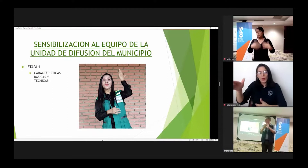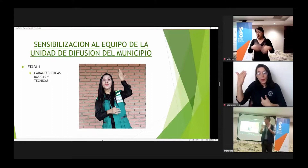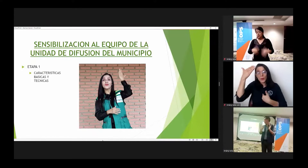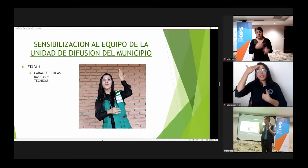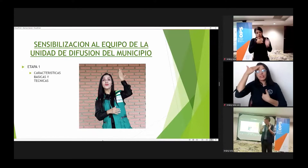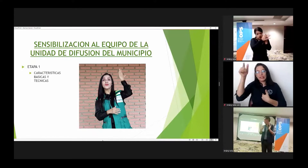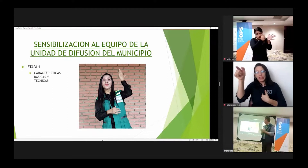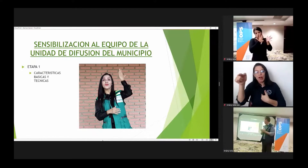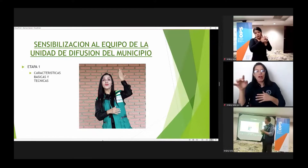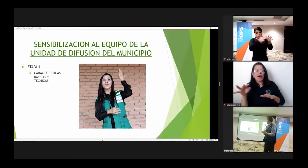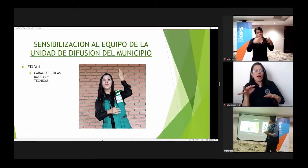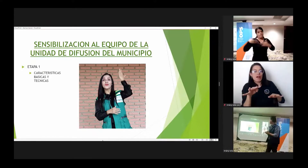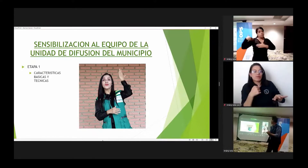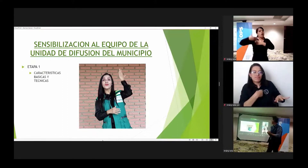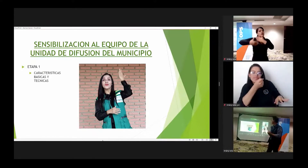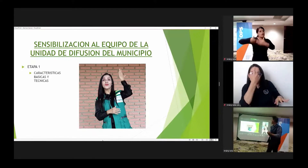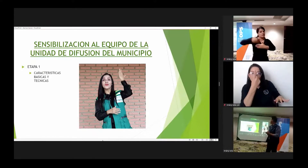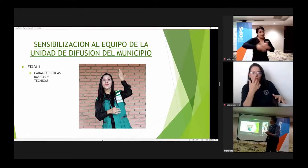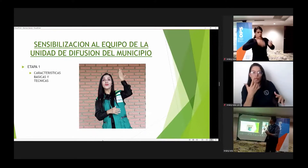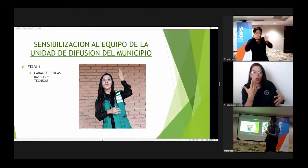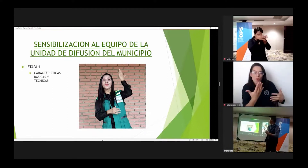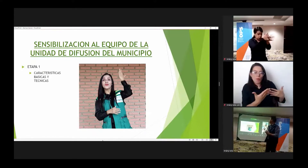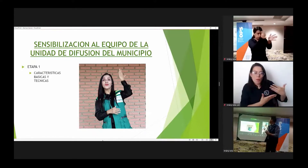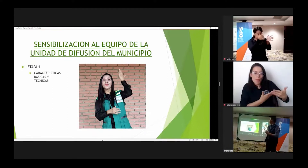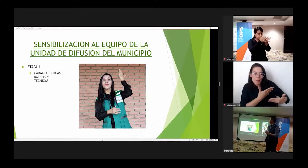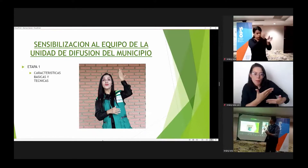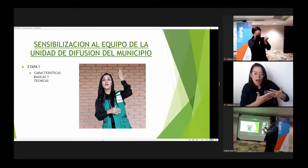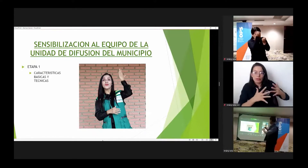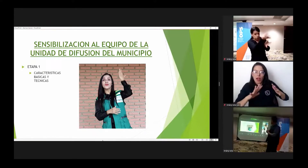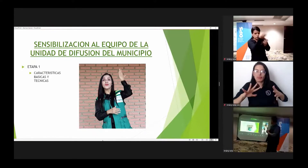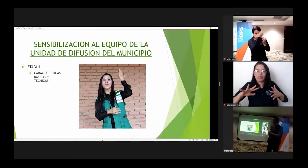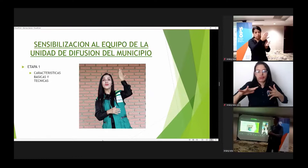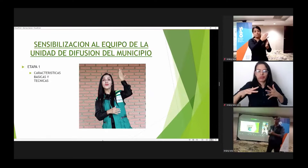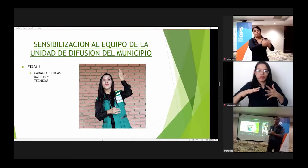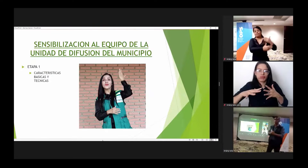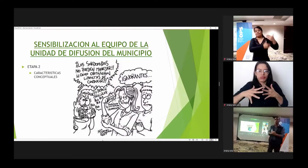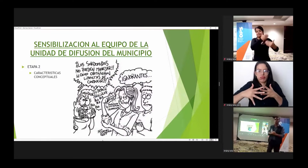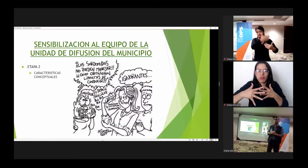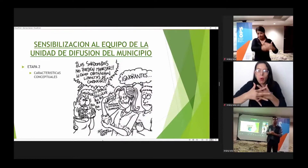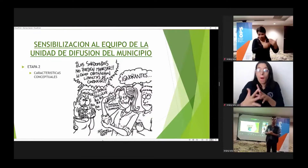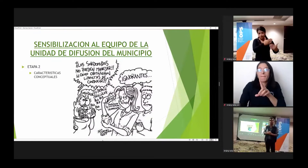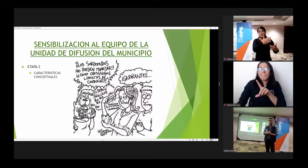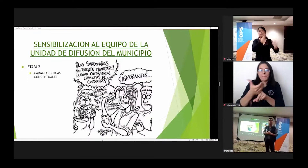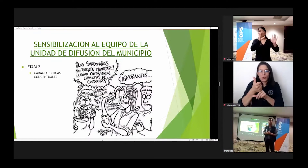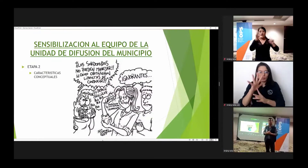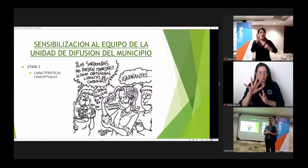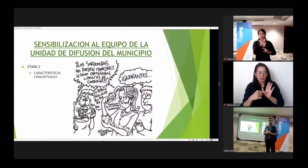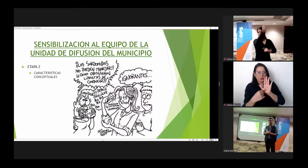con las autoridades hasta poder lograr lo que ahora voy a mencionar. ¿Me pueden cambiar la diapositiva, por